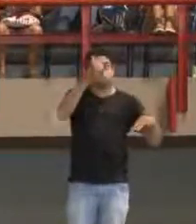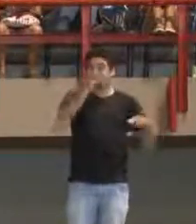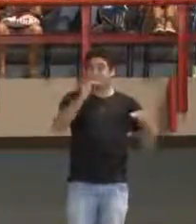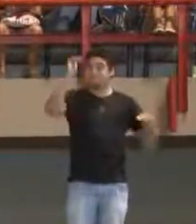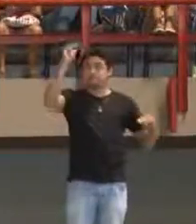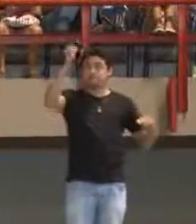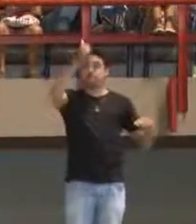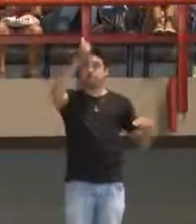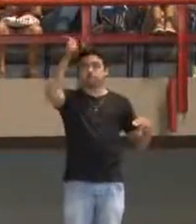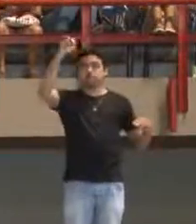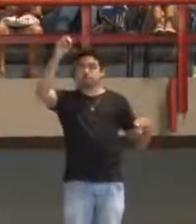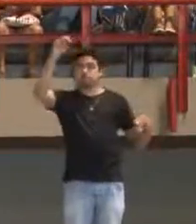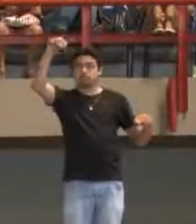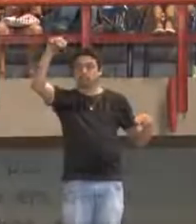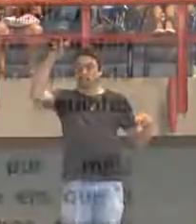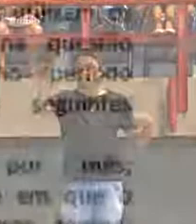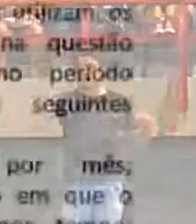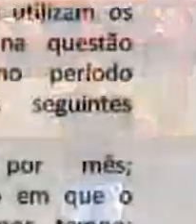110. Vamos para frente.